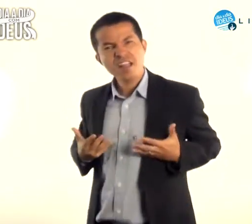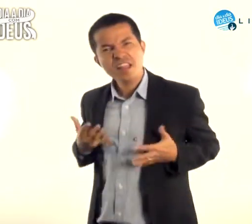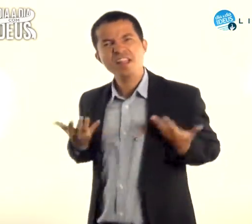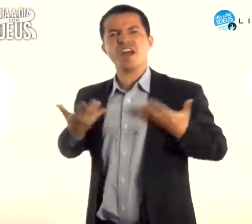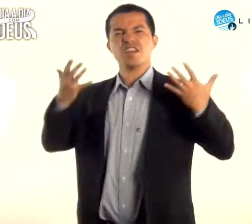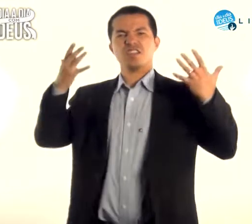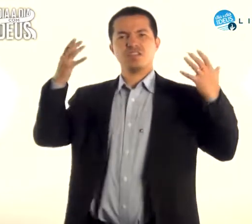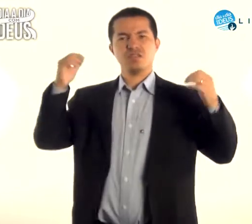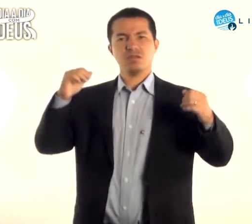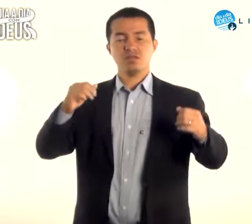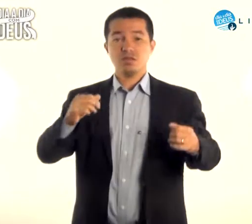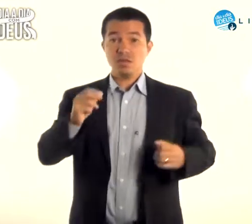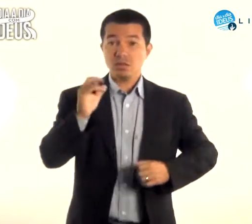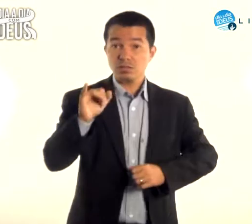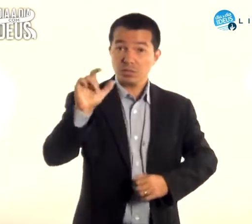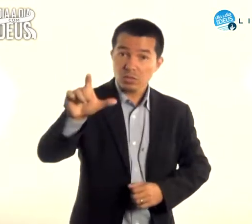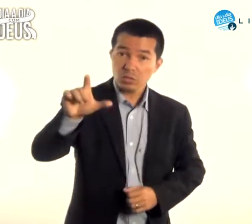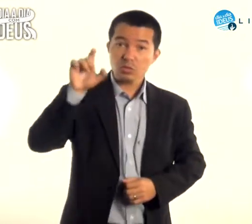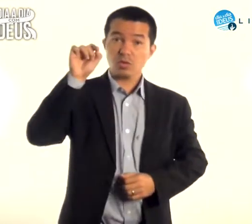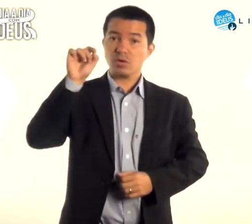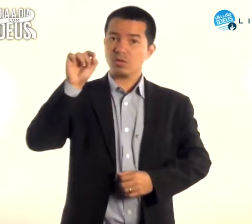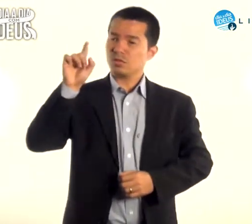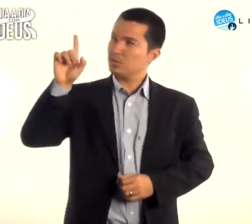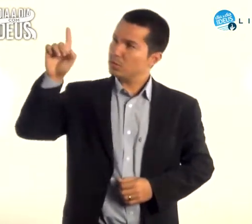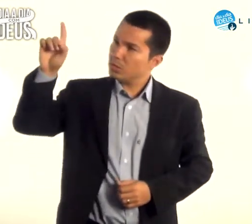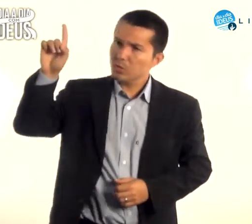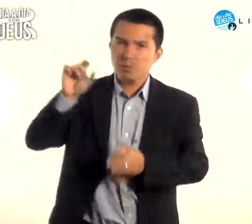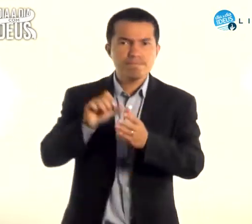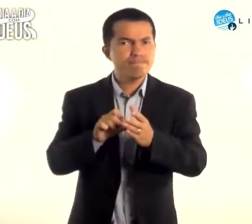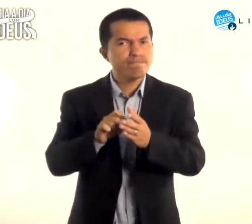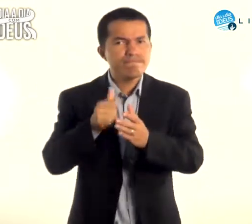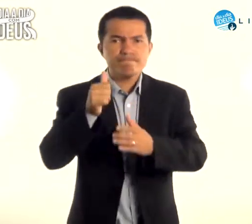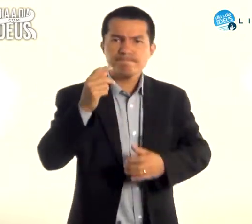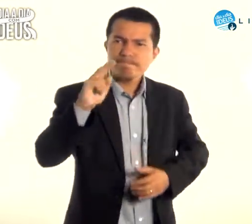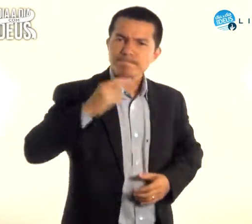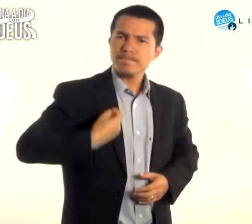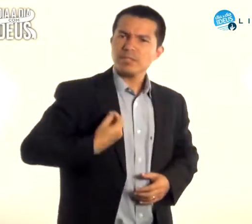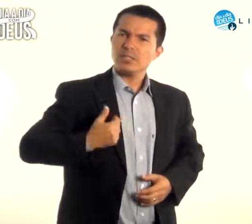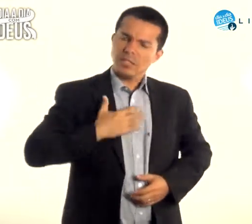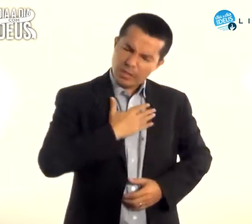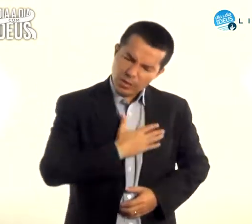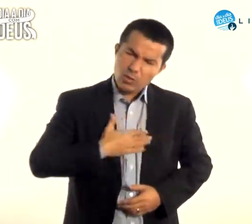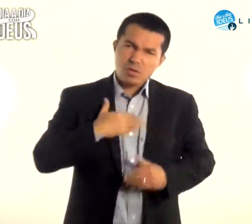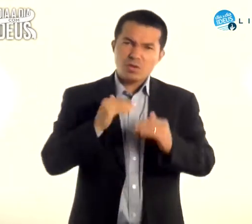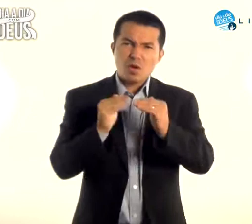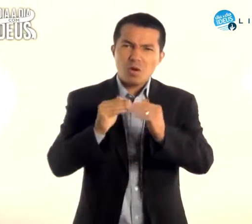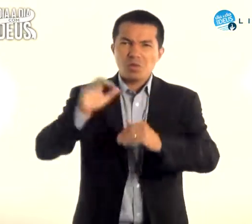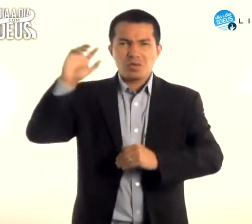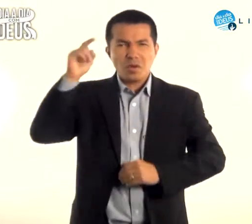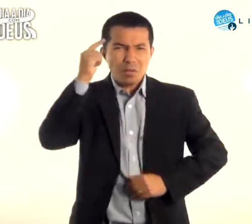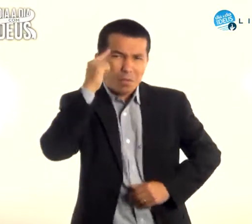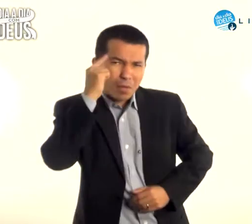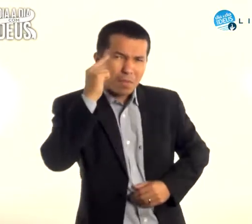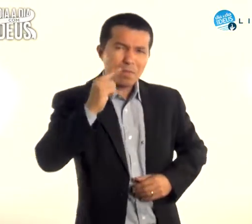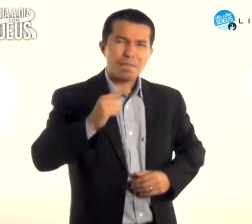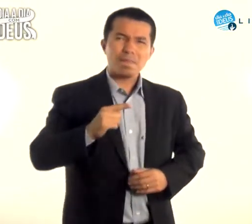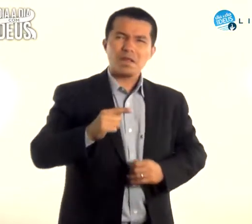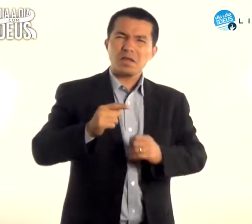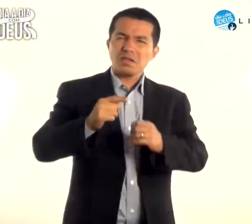Olha para Deus, decide colocar Deus em primeiro lugar, agrada a Deus com a tua vida, com os teus pensamentos, com os